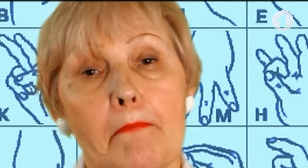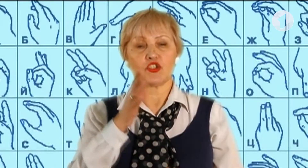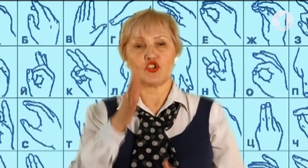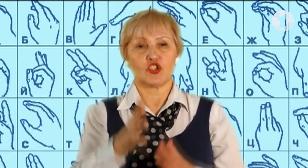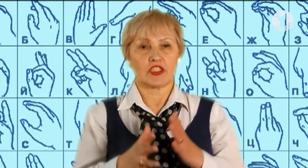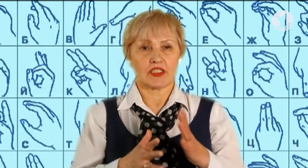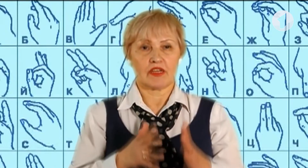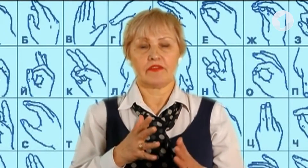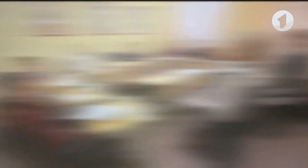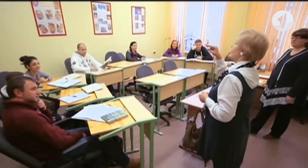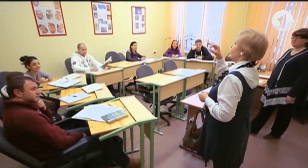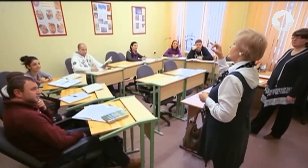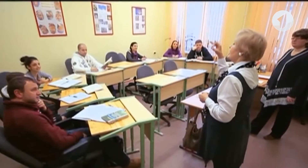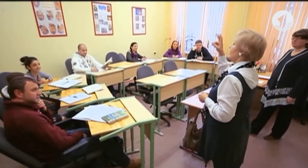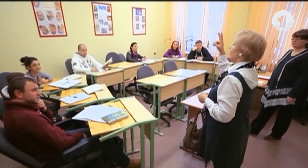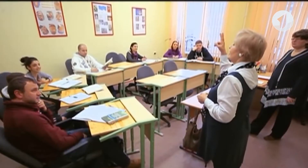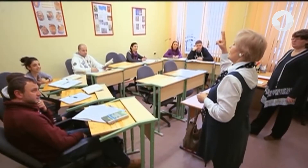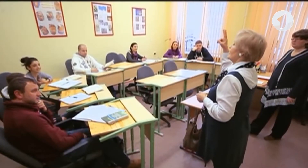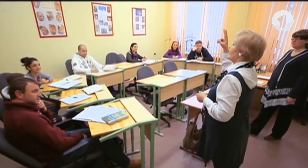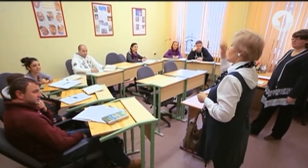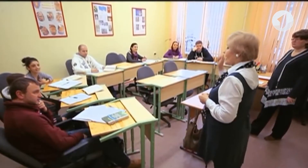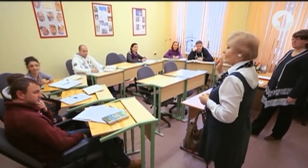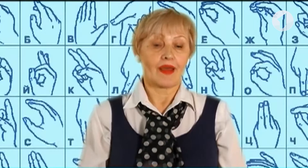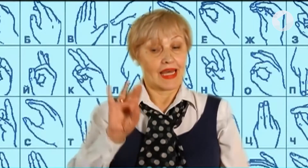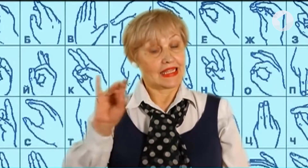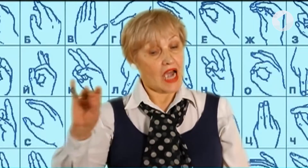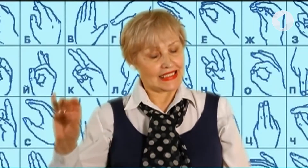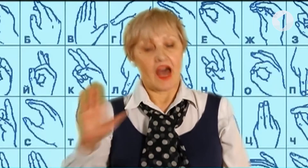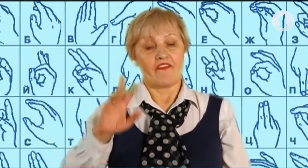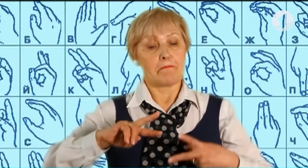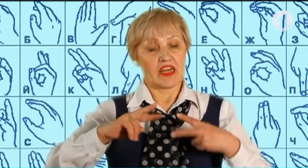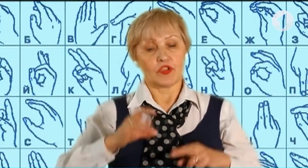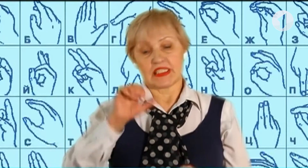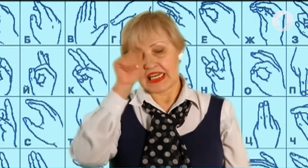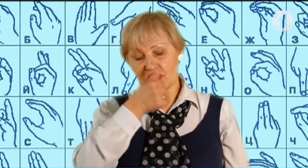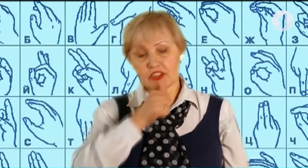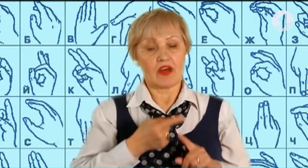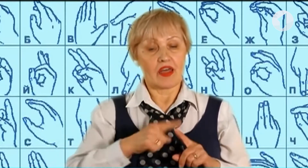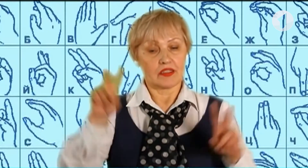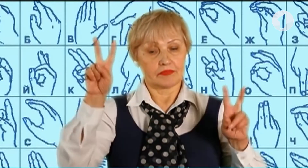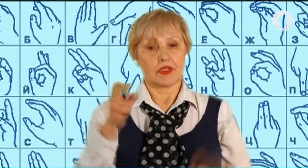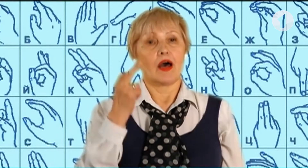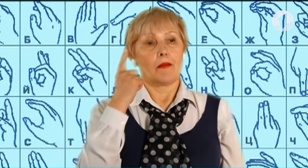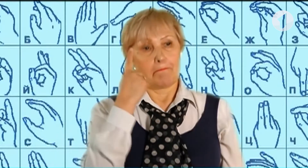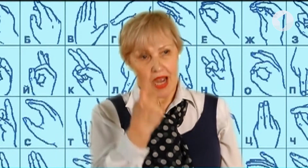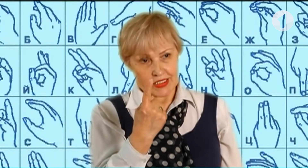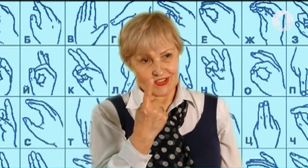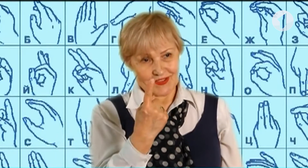и жестов. Разберемся во всем поподробнее. Дактиль в переводе с греческого – палец.